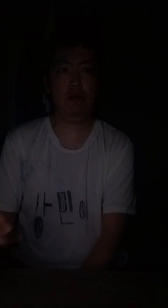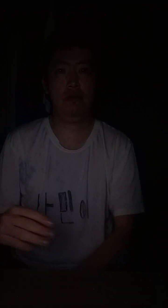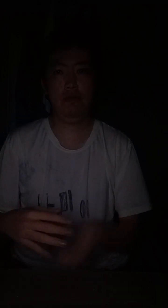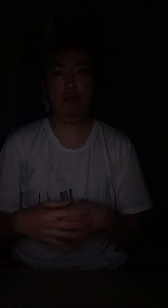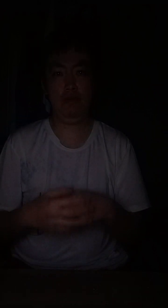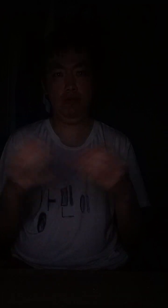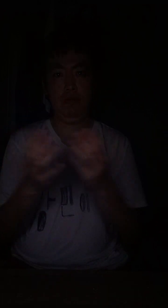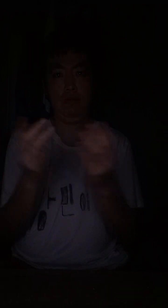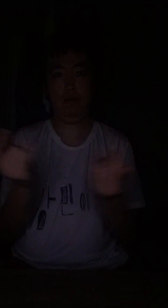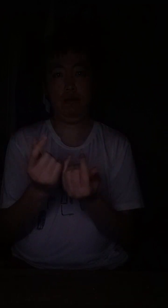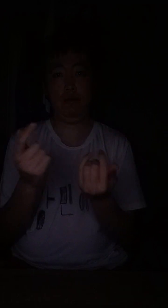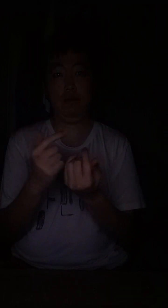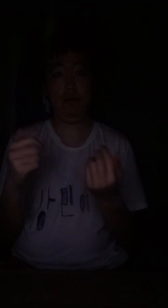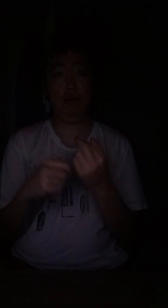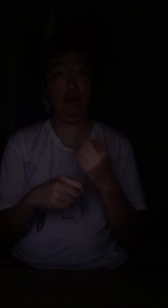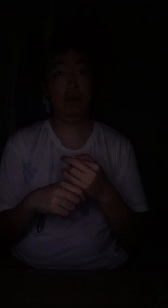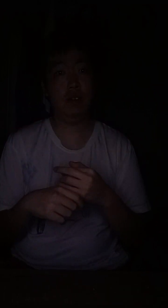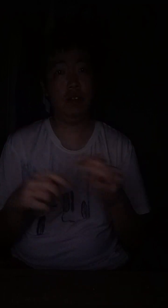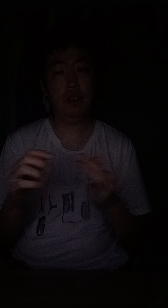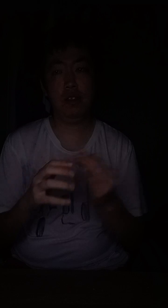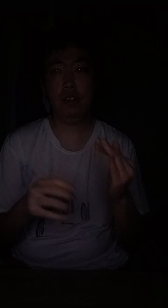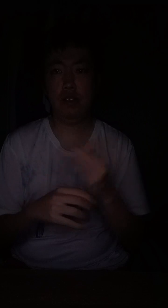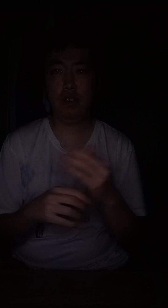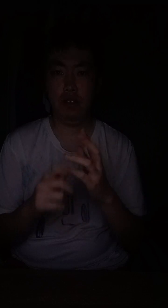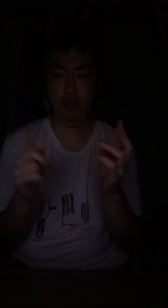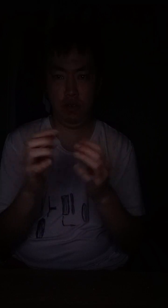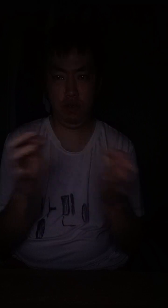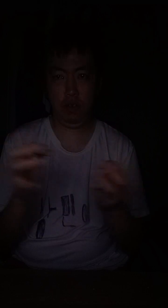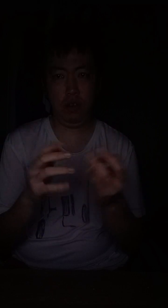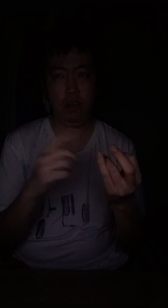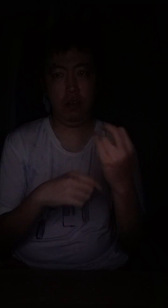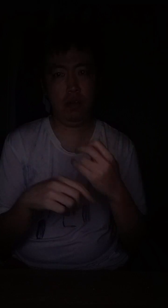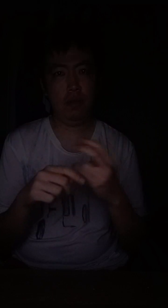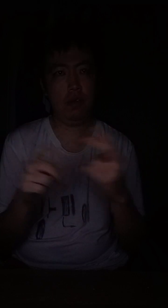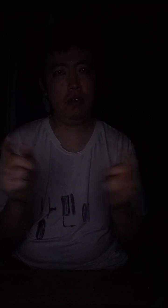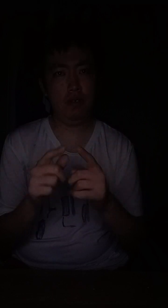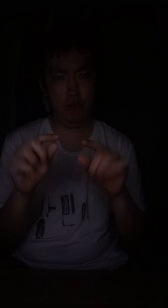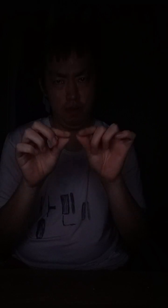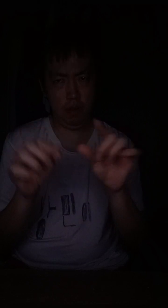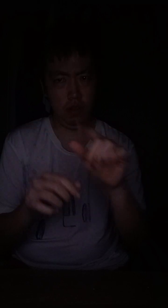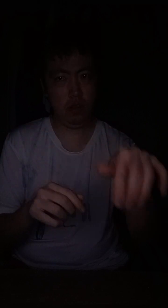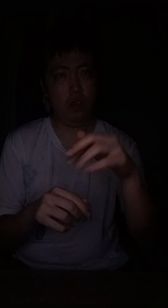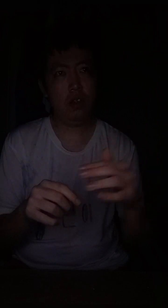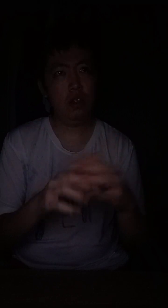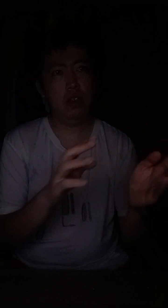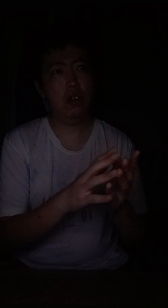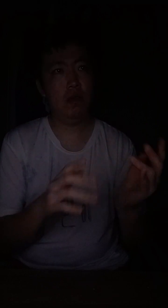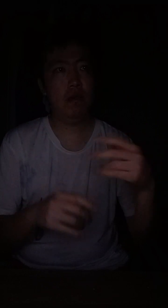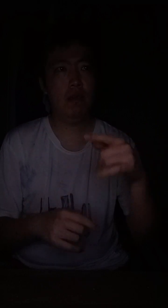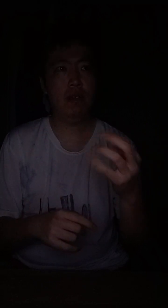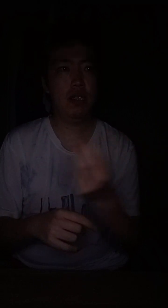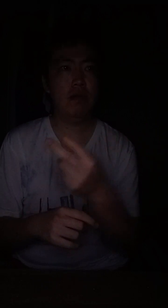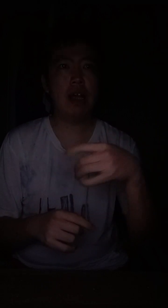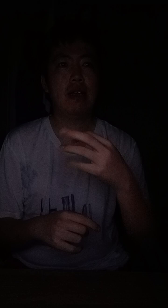올해 초 윤석열 대통령과의 대담에서 김건희 여사의 디올백을 조그만 파우치라고 표현했던 KBS 박장범